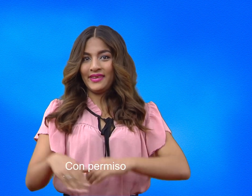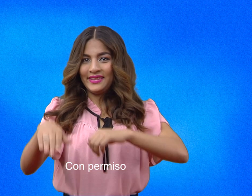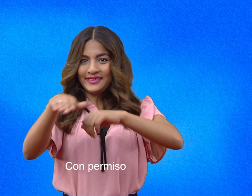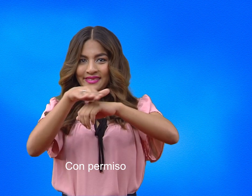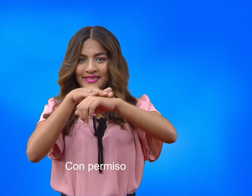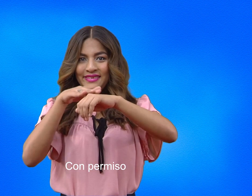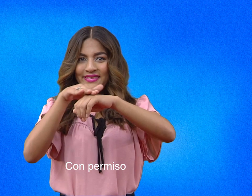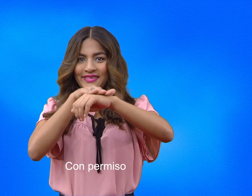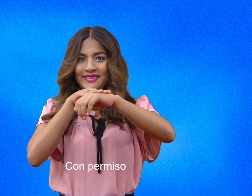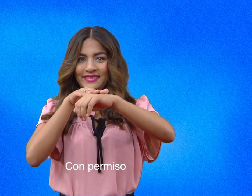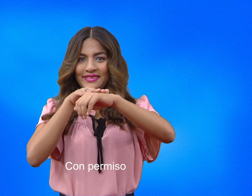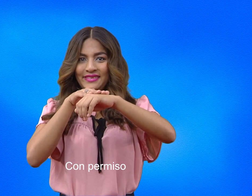Con permiso.